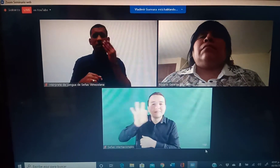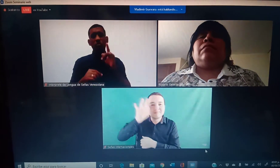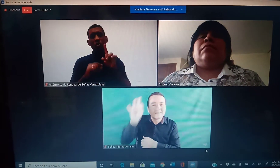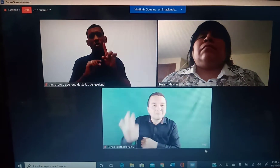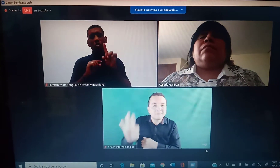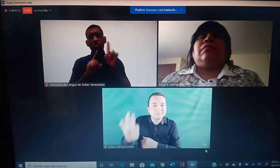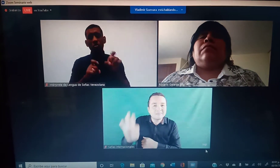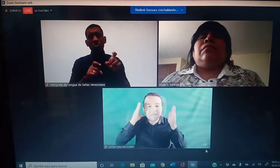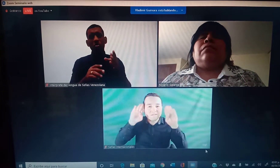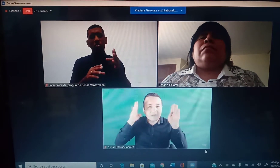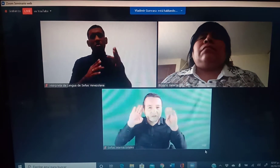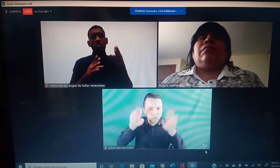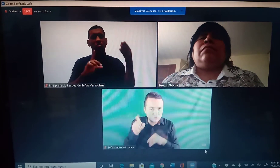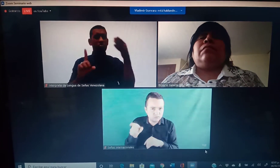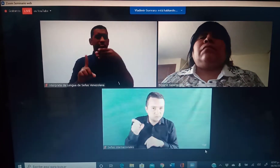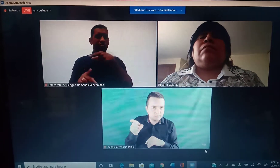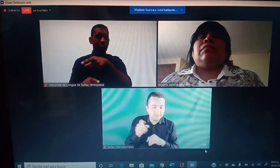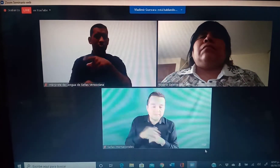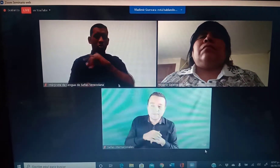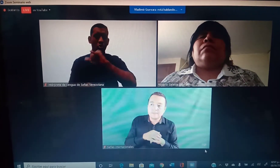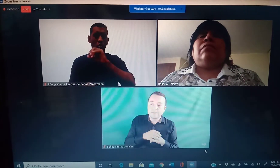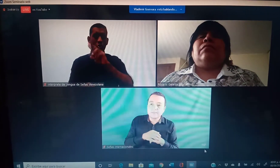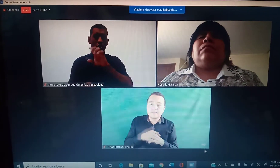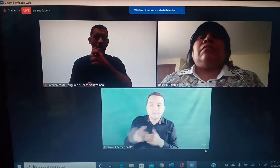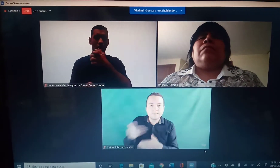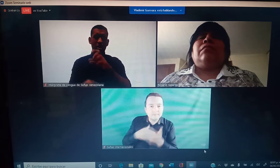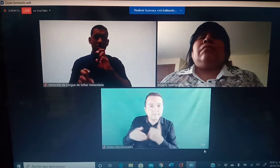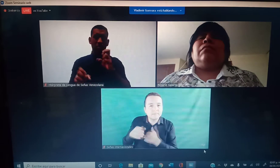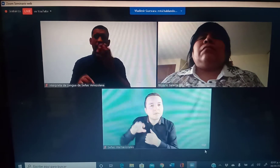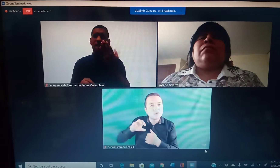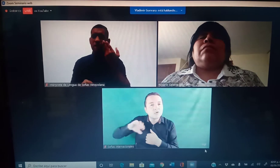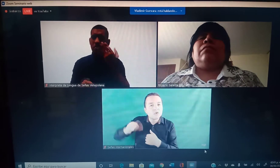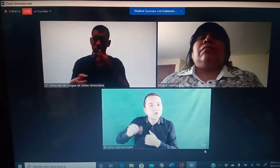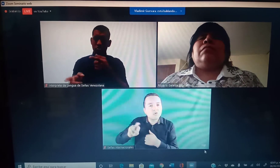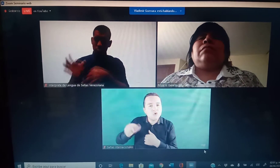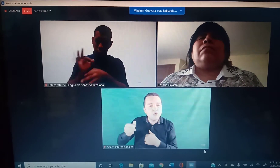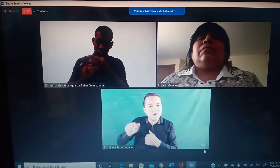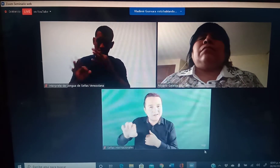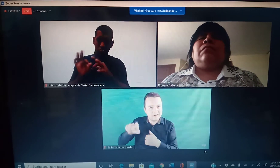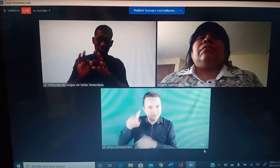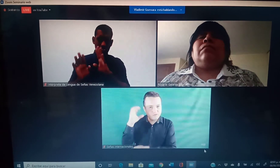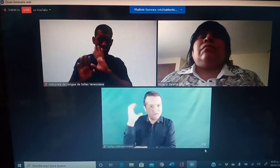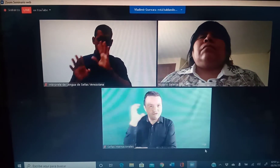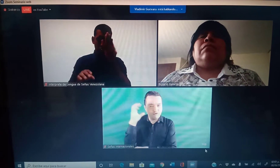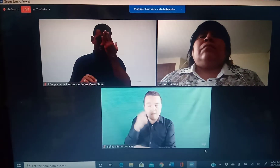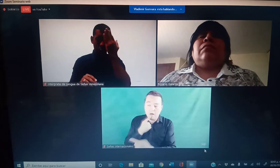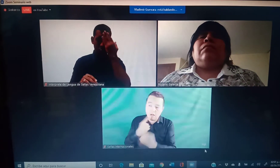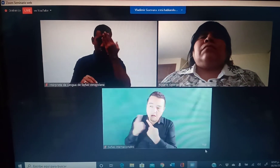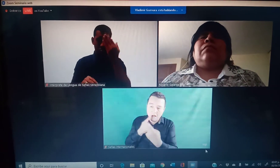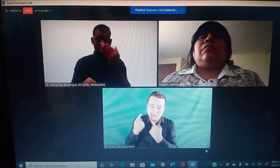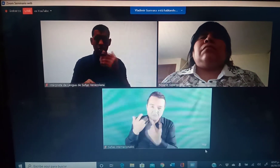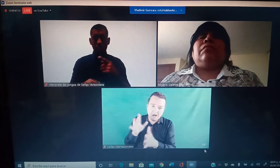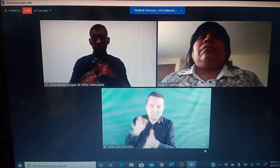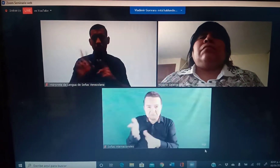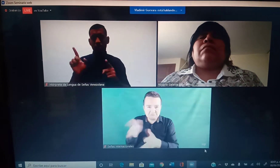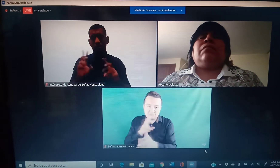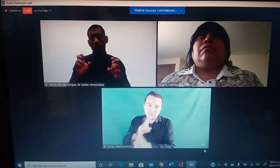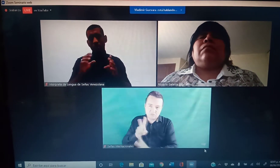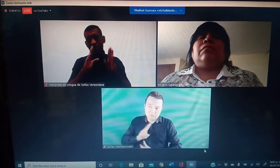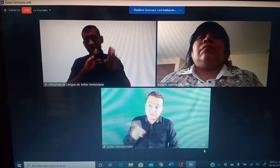básicamente con Jorge, ya más o menos me la respondió un poco, sin embargo, pues en cuanto a ti,